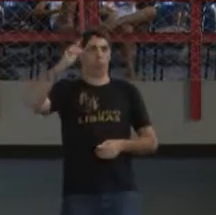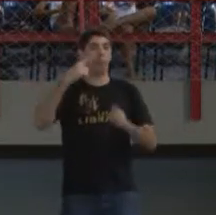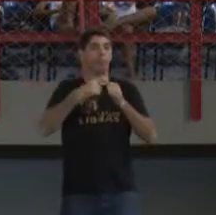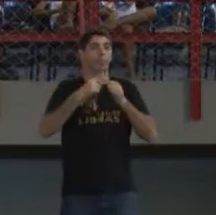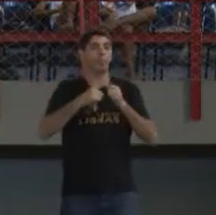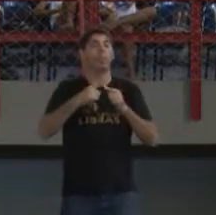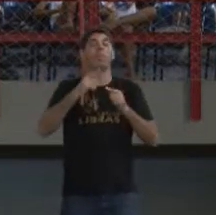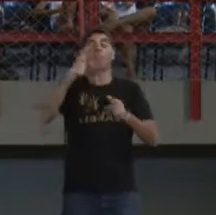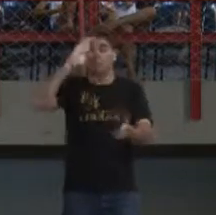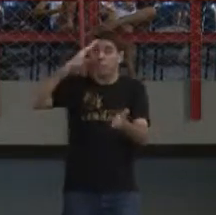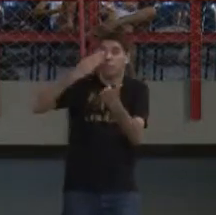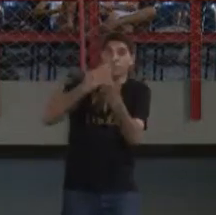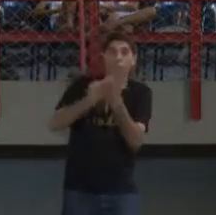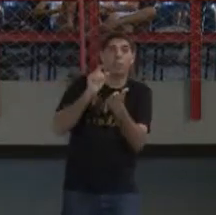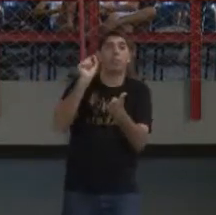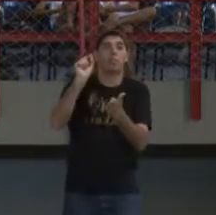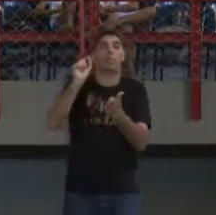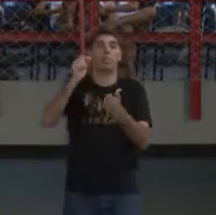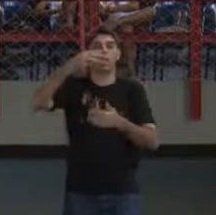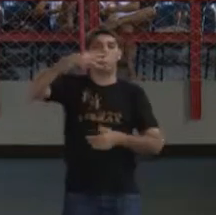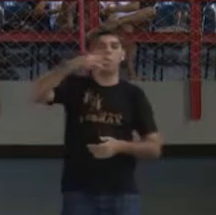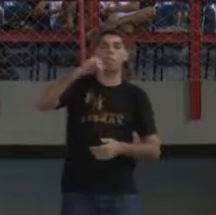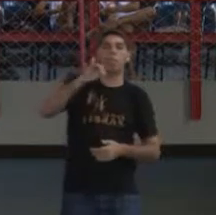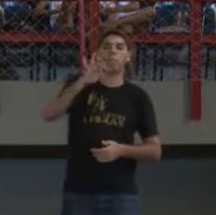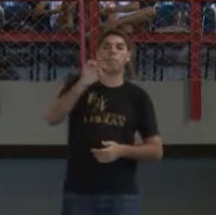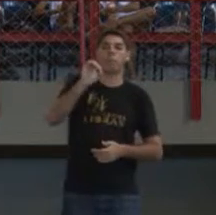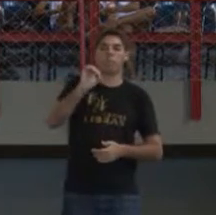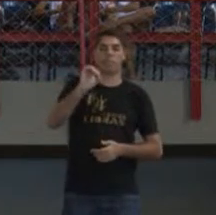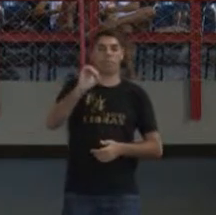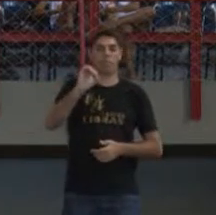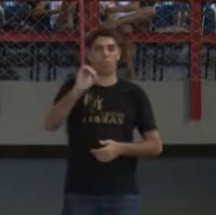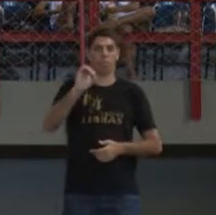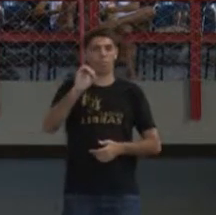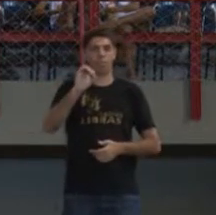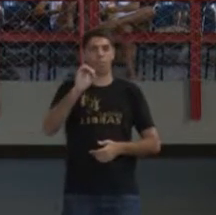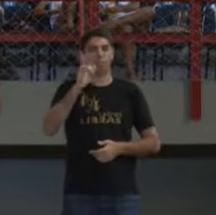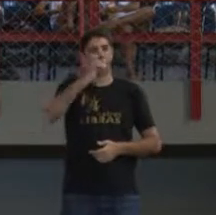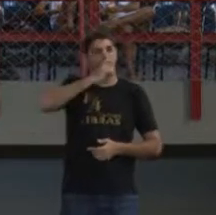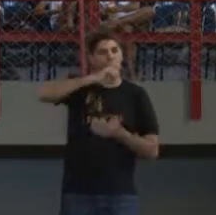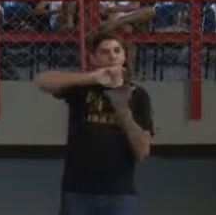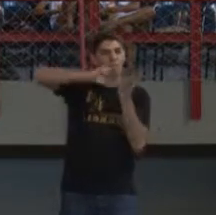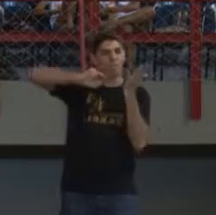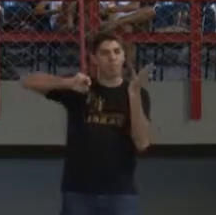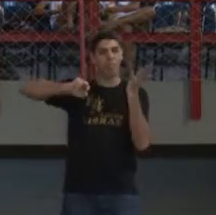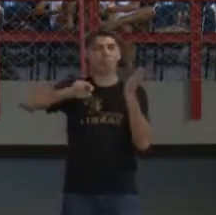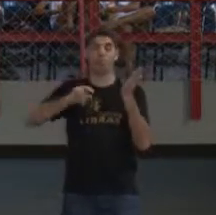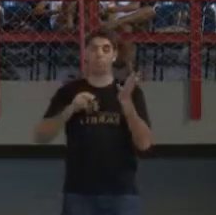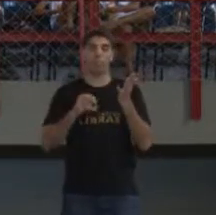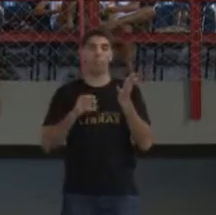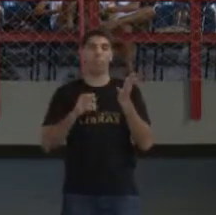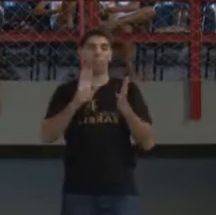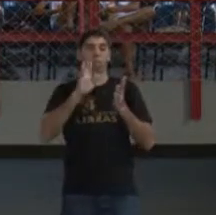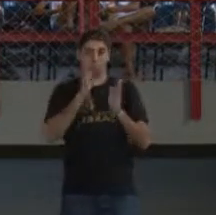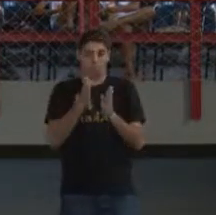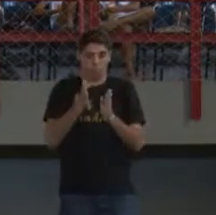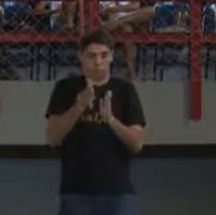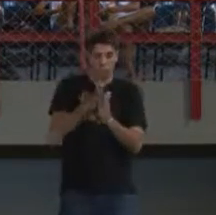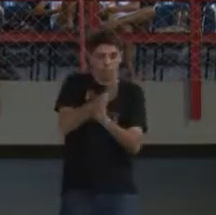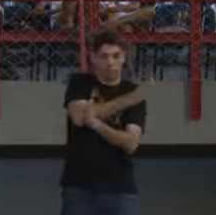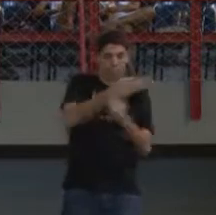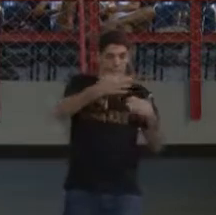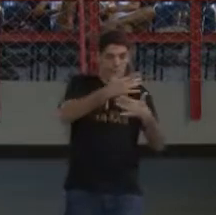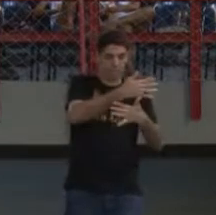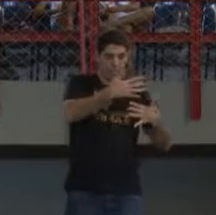mitologia. Tá certo? Quando surge a cidade-estado, a gente está no período que a gente chama de arcaico. Porque começam a surgir